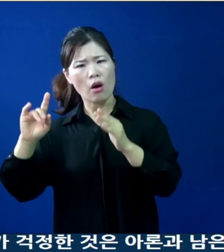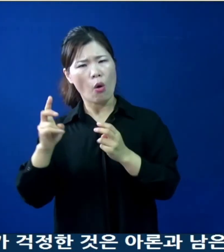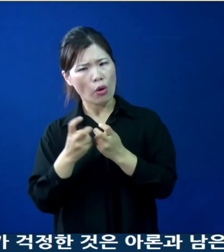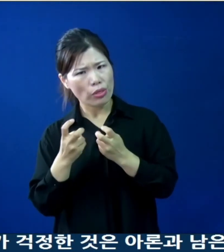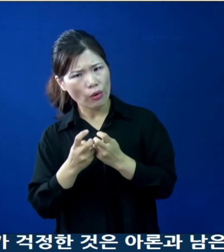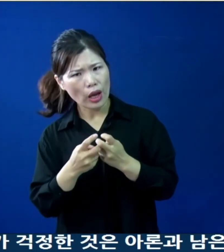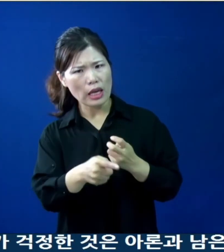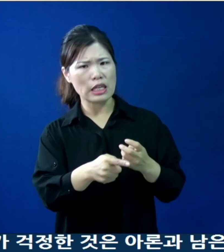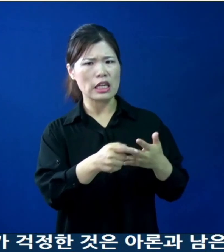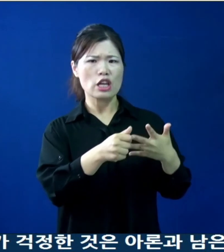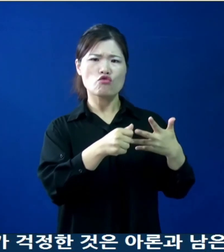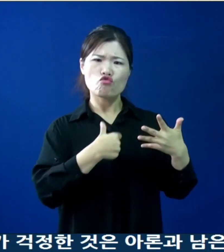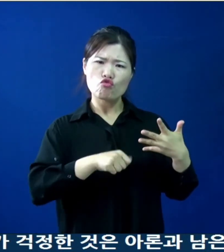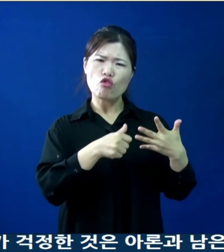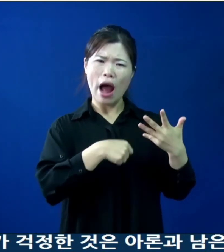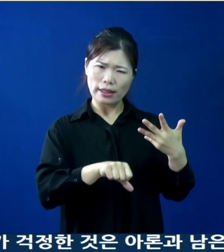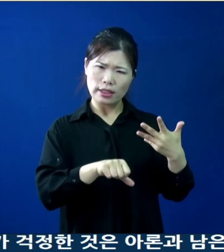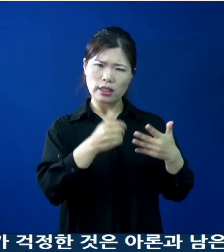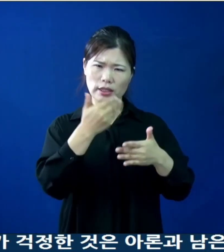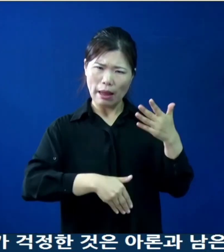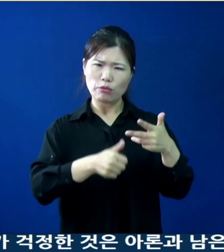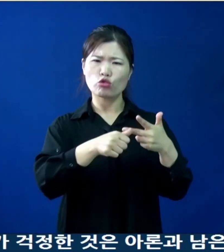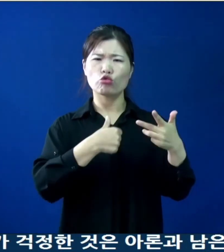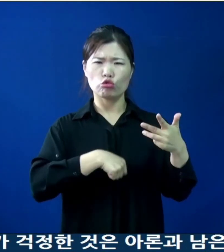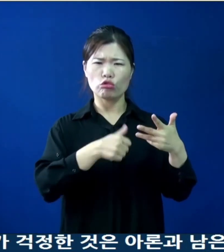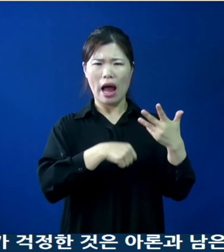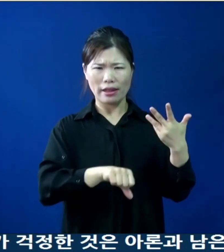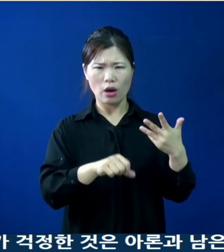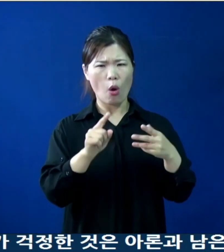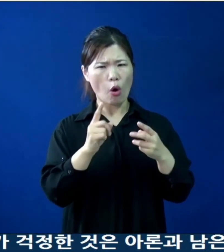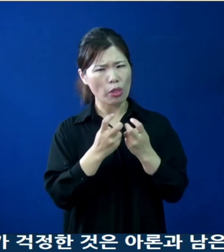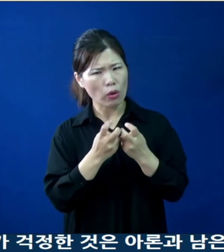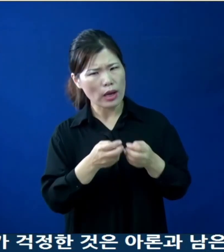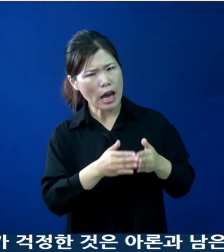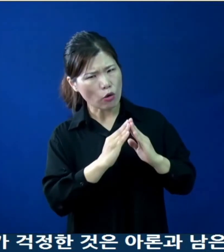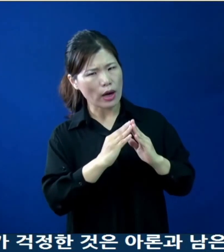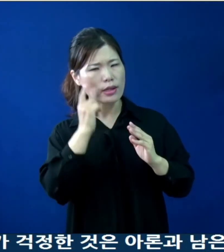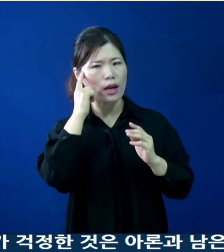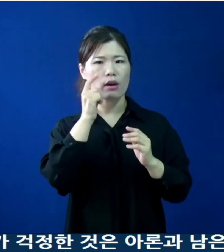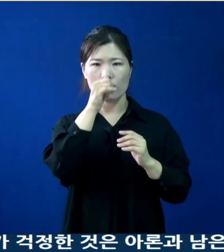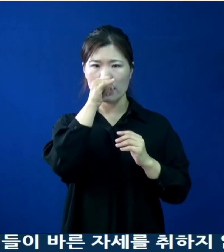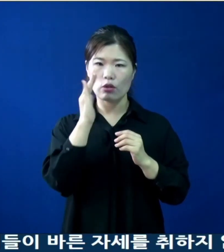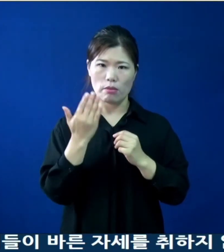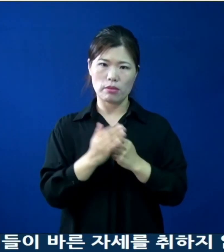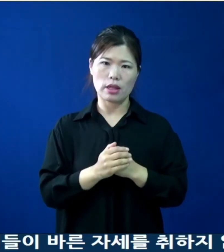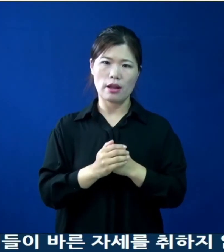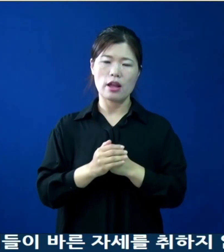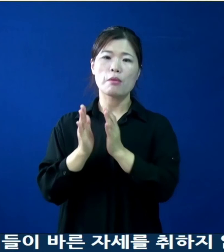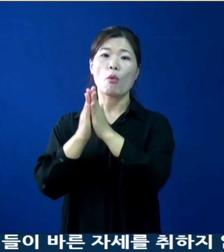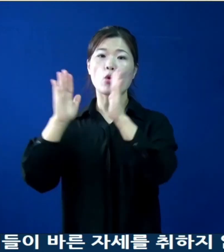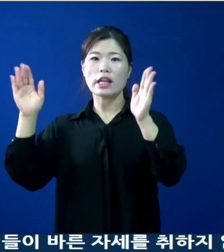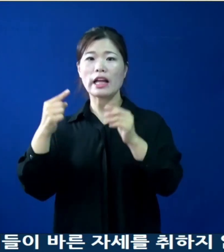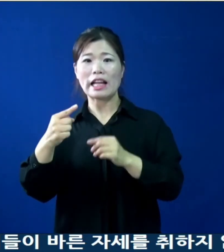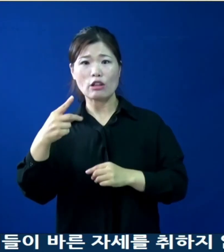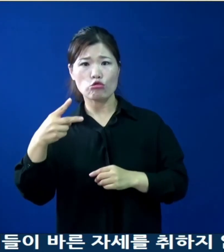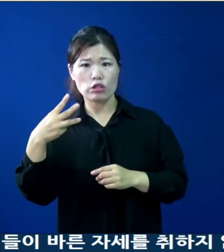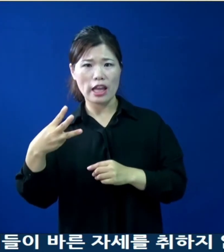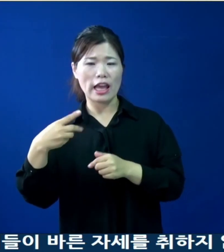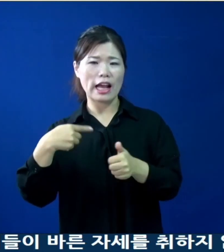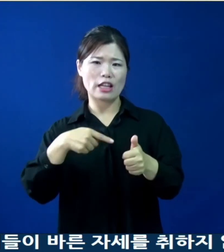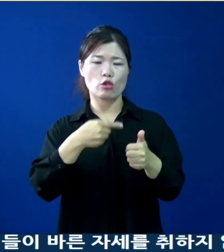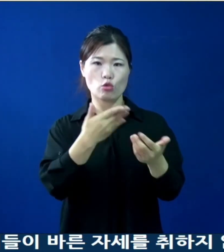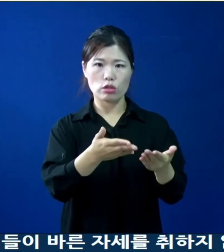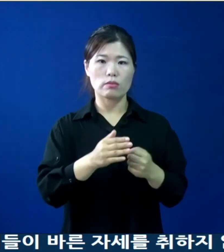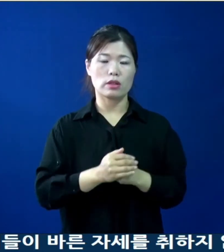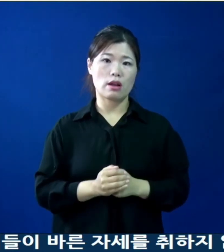다시 세우는가에 있었습니다. 모세가 알려준 것 세 가지를 하나씩 살펴볼 테인데, 첫째는